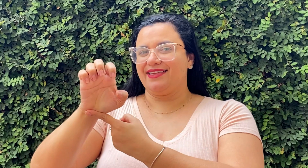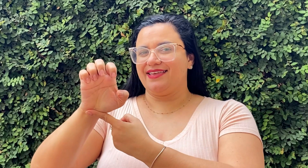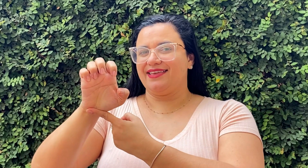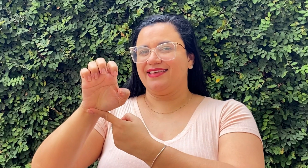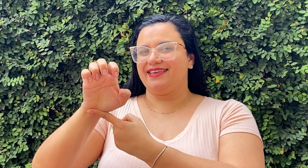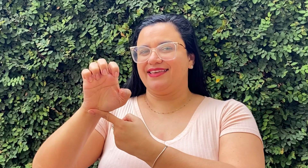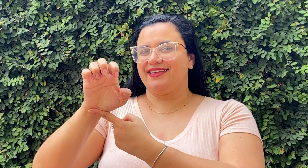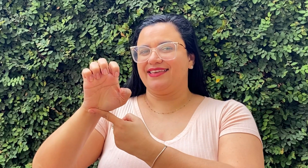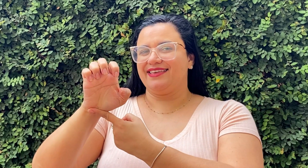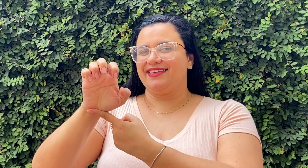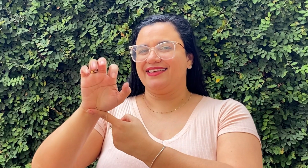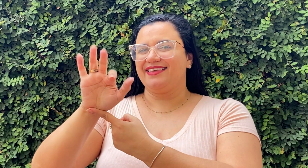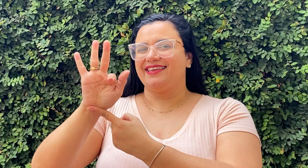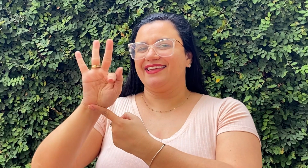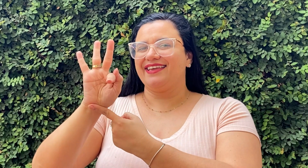E, F,